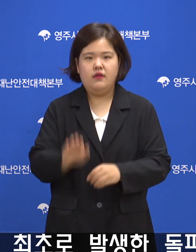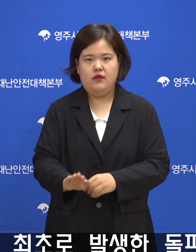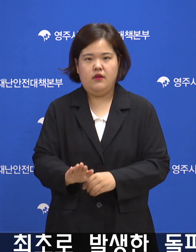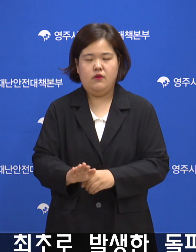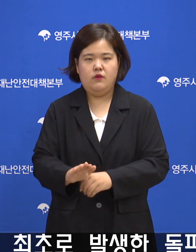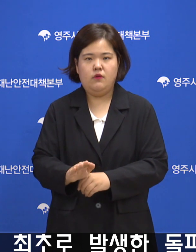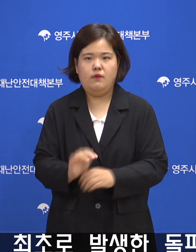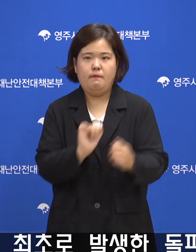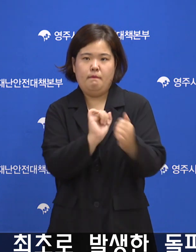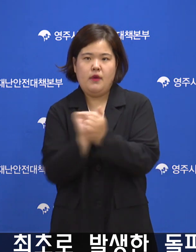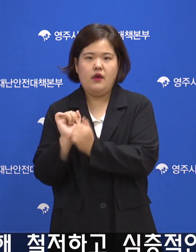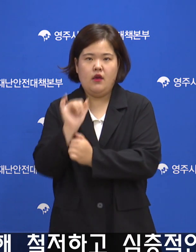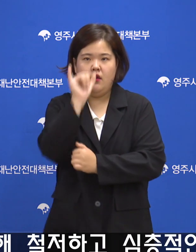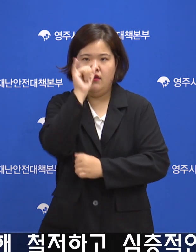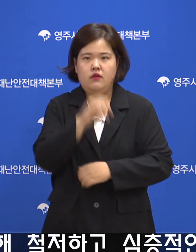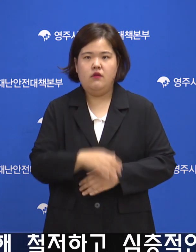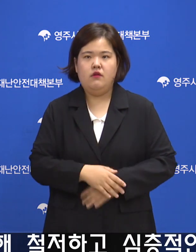사례입니다.